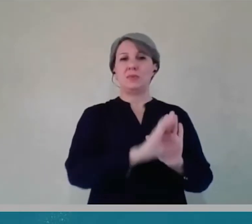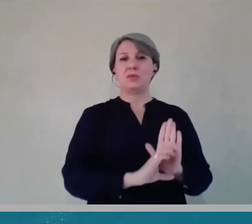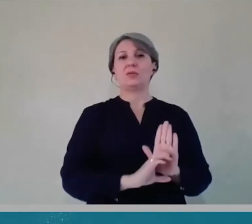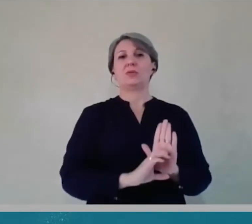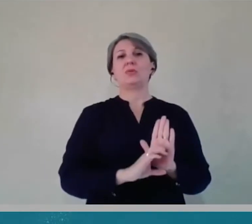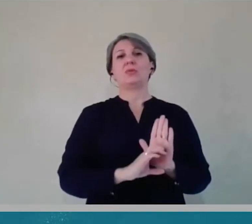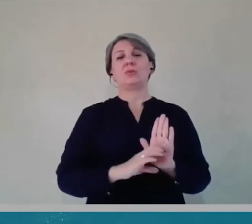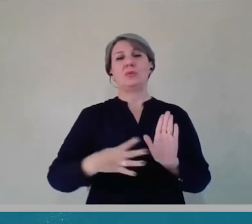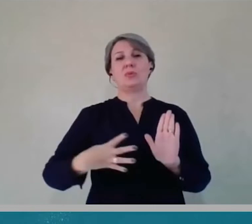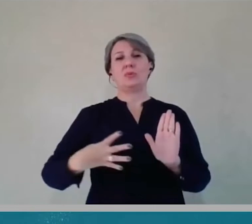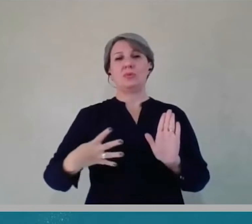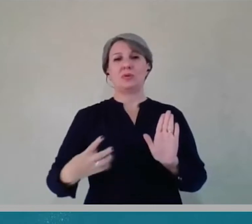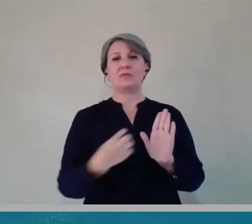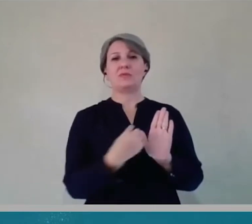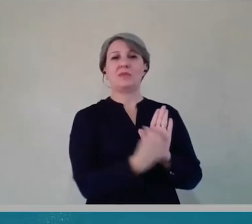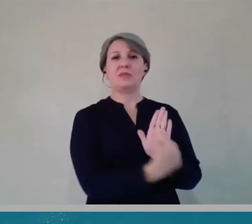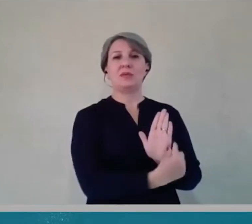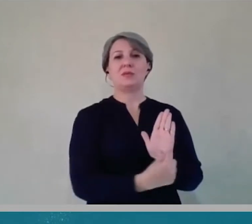No sentido